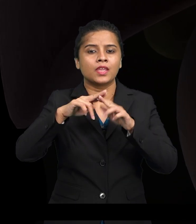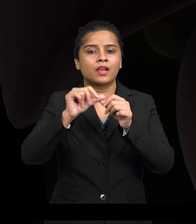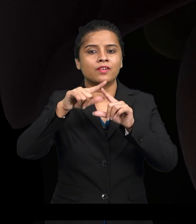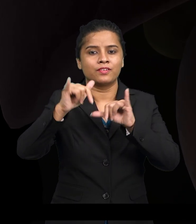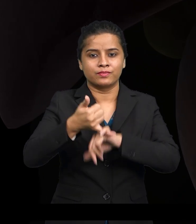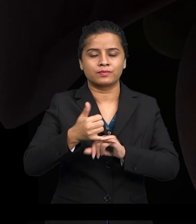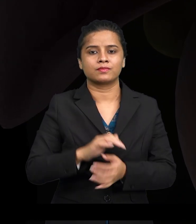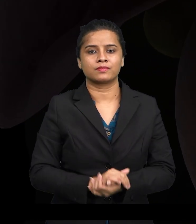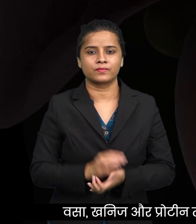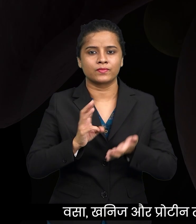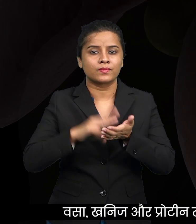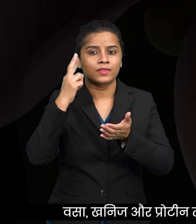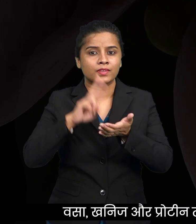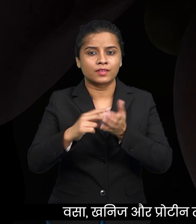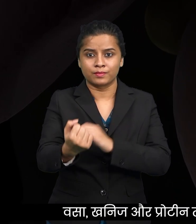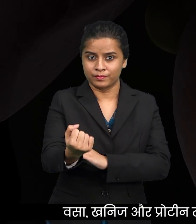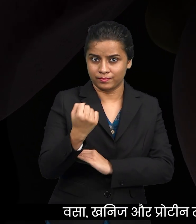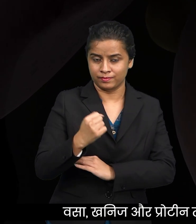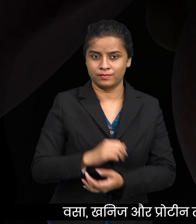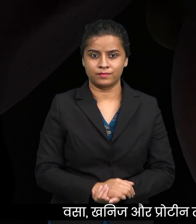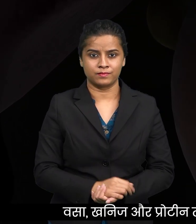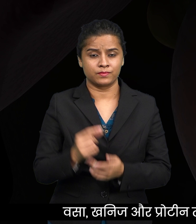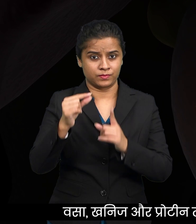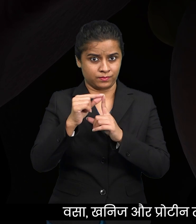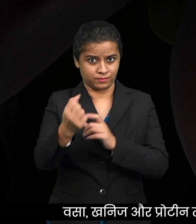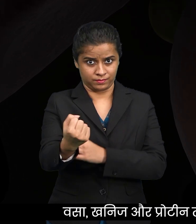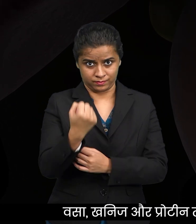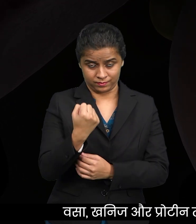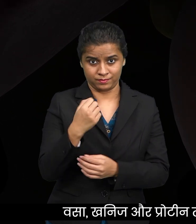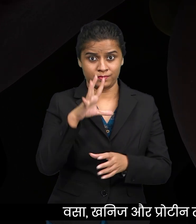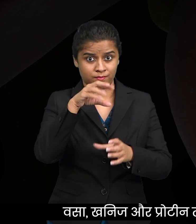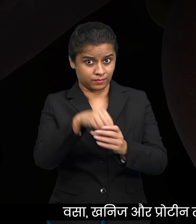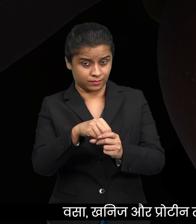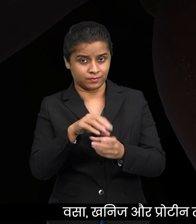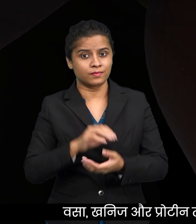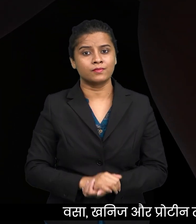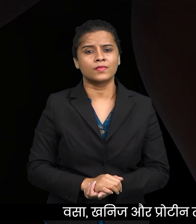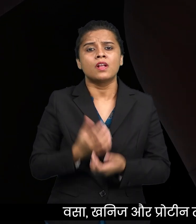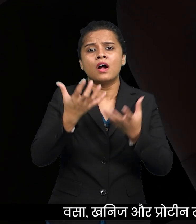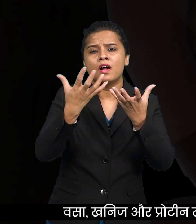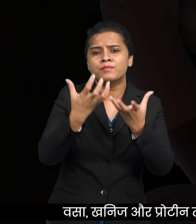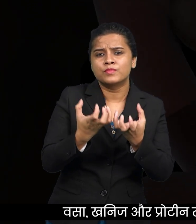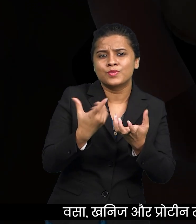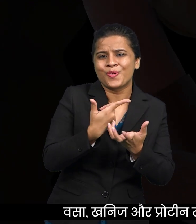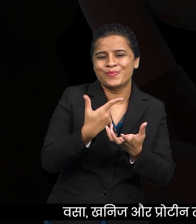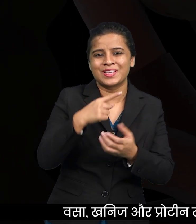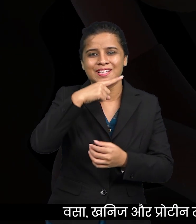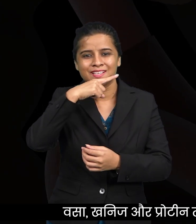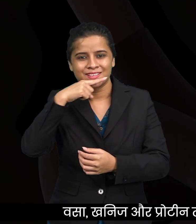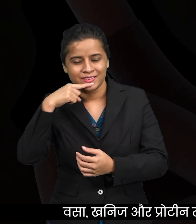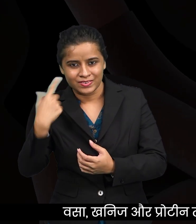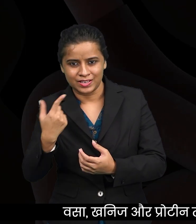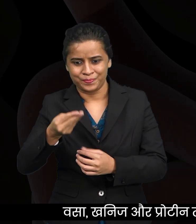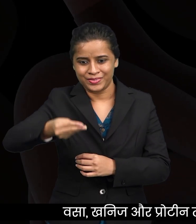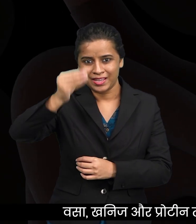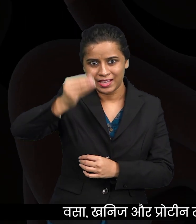वसा, खनिज और प्रोटीन तरल रूप में रक्त में अवशेषित हो जाते हैं।